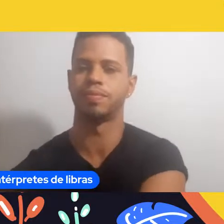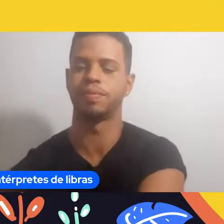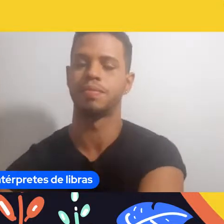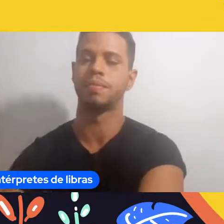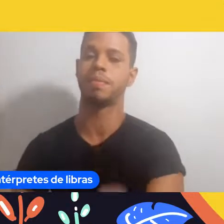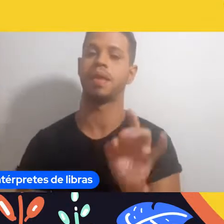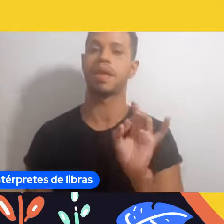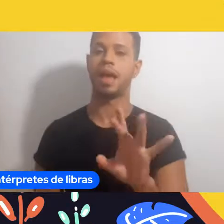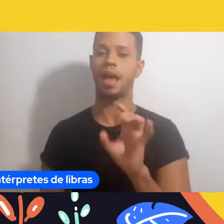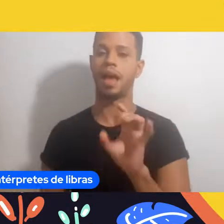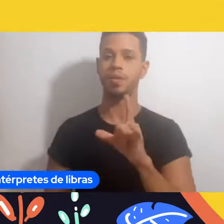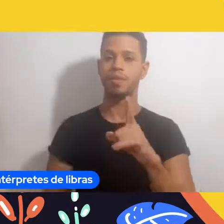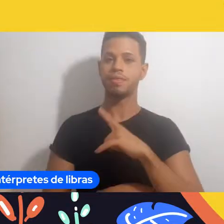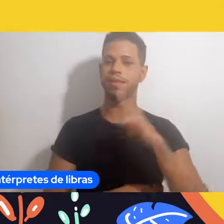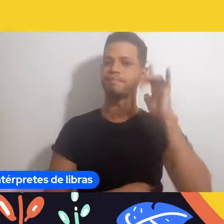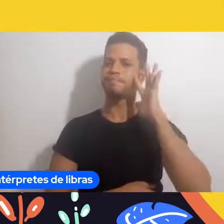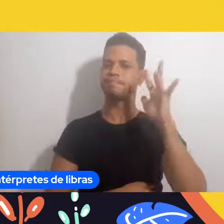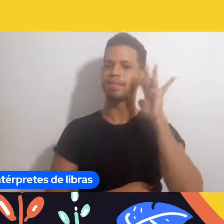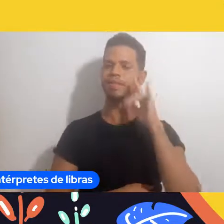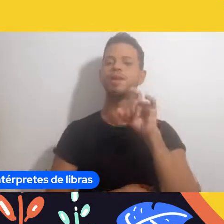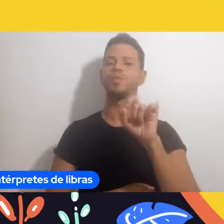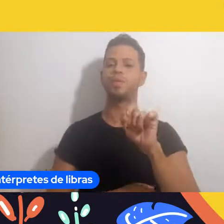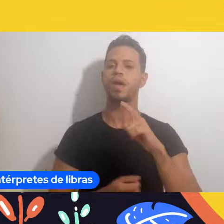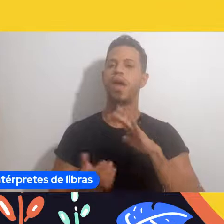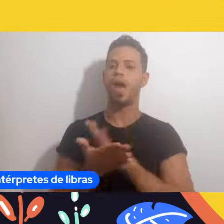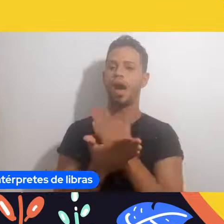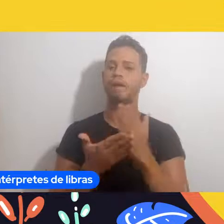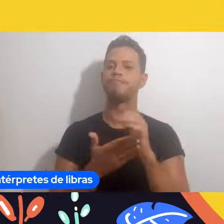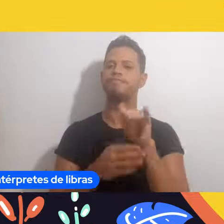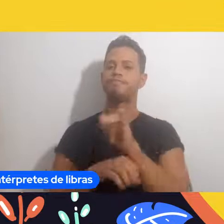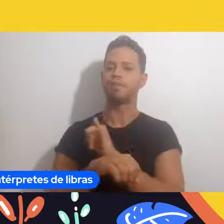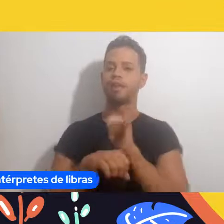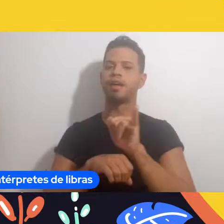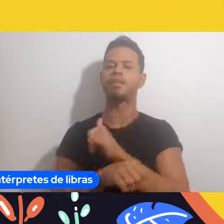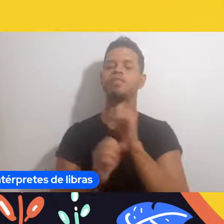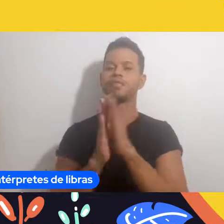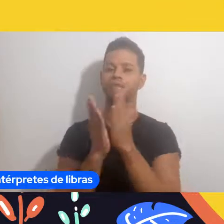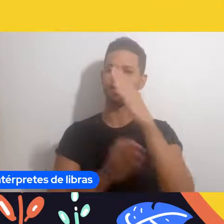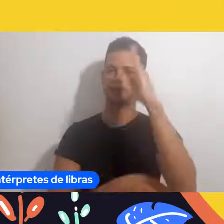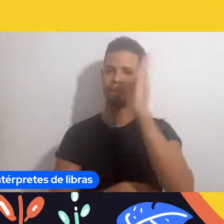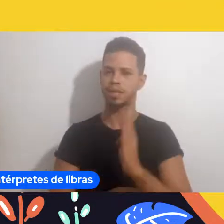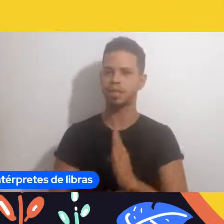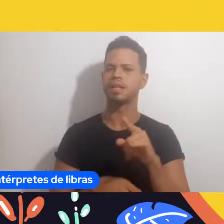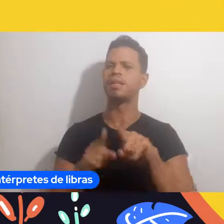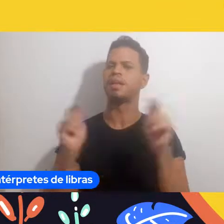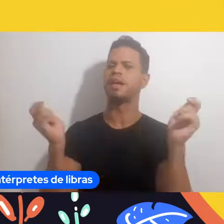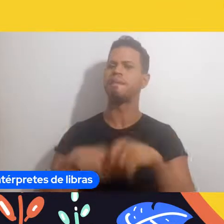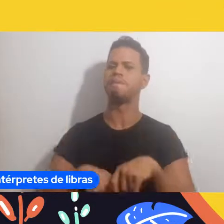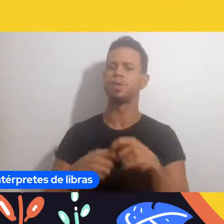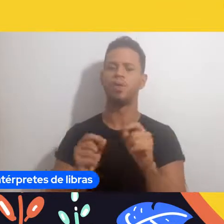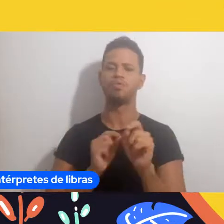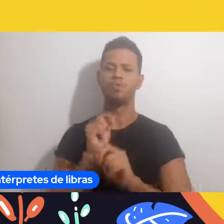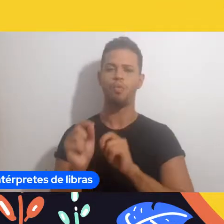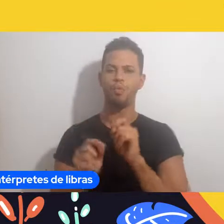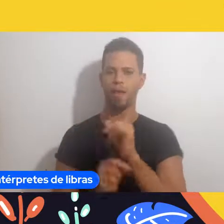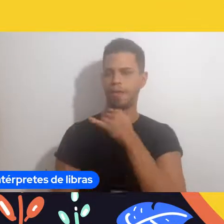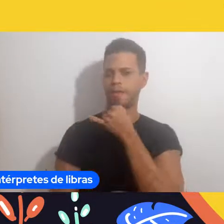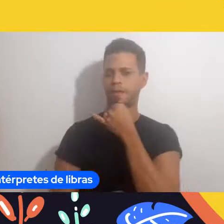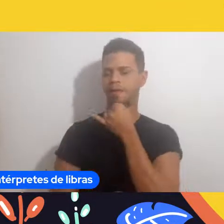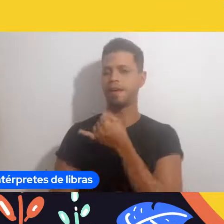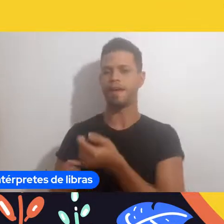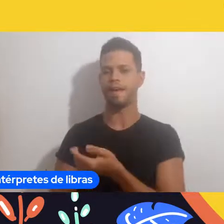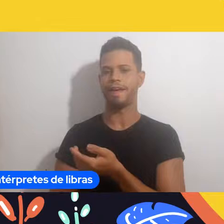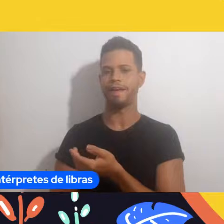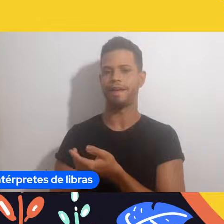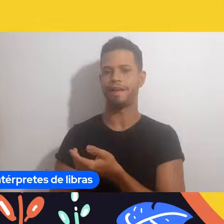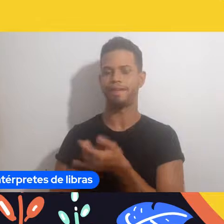pensado algumas obras literárias da literatura infantil brasileira que possam dialogar ou não com o momento da